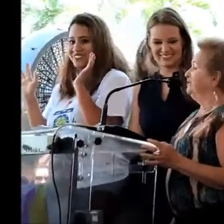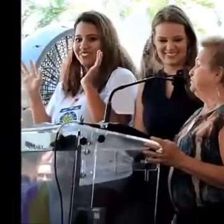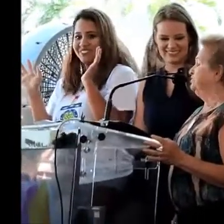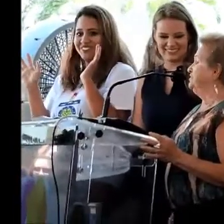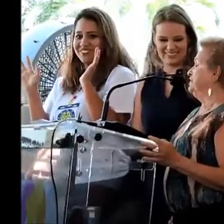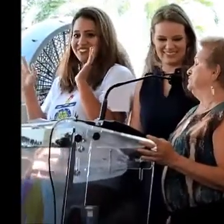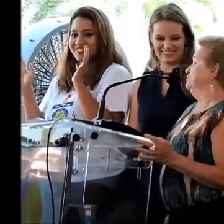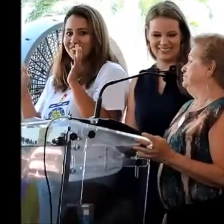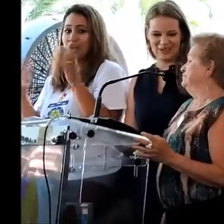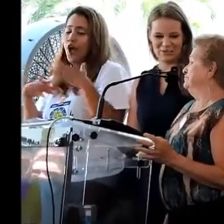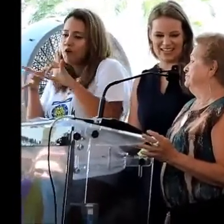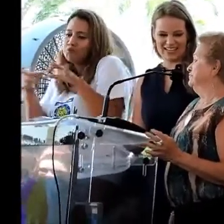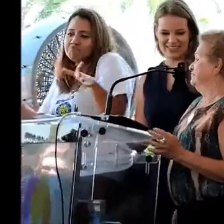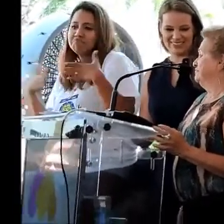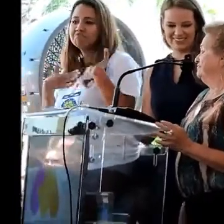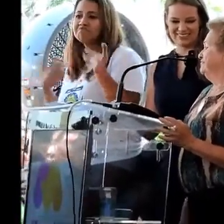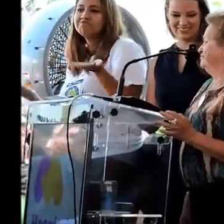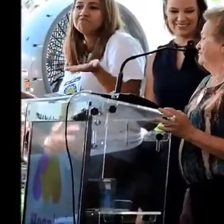Estou aqui à disposição.